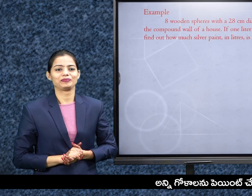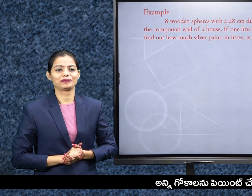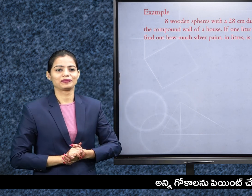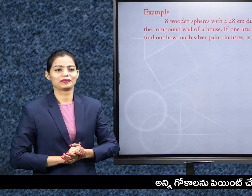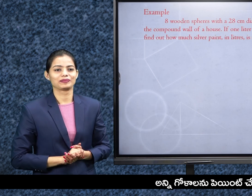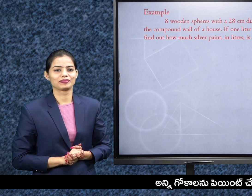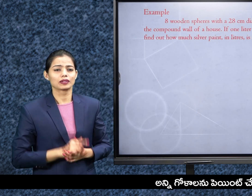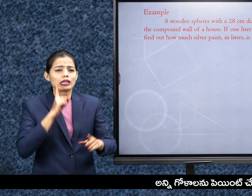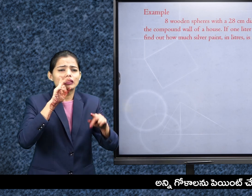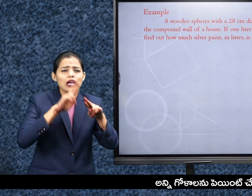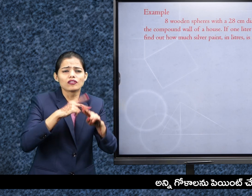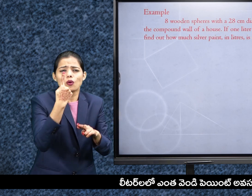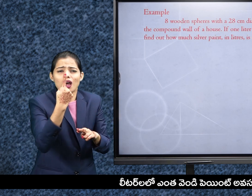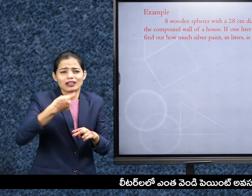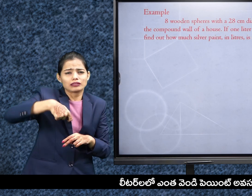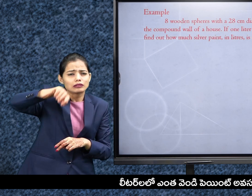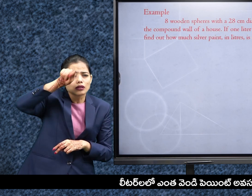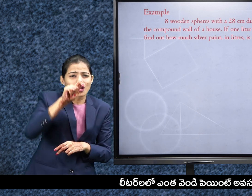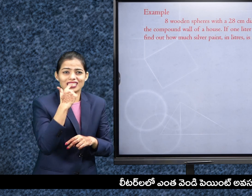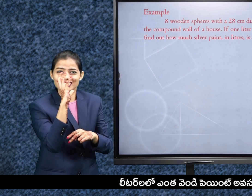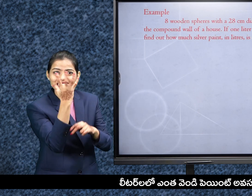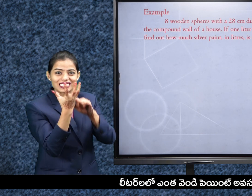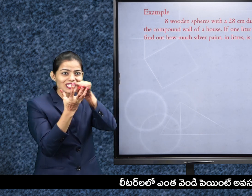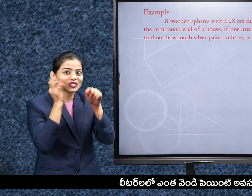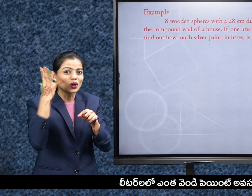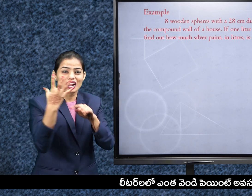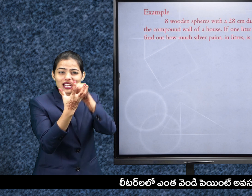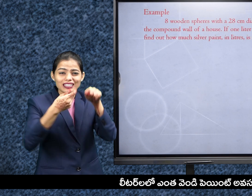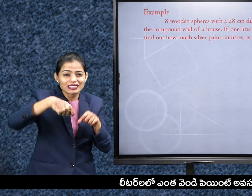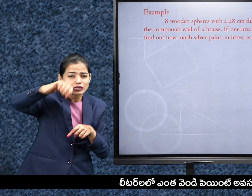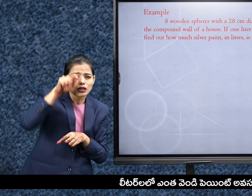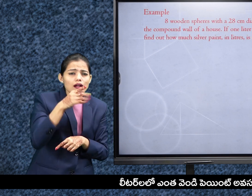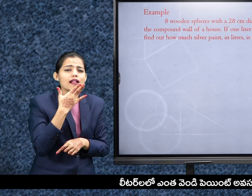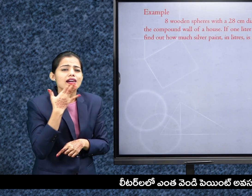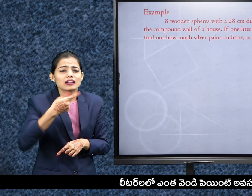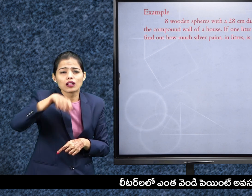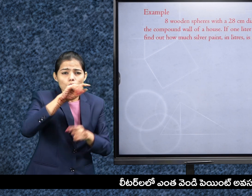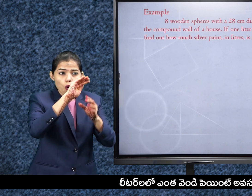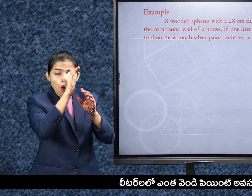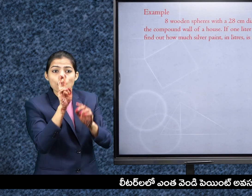గోళాలను పెయింటింగ్ చేయటానికి లీటర్లలో ఎంత వెండి పెయింట్ అవసరమో తెలుసుకోండి.